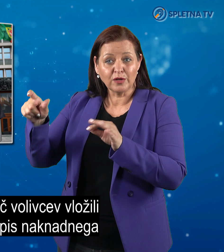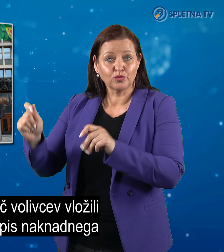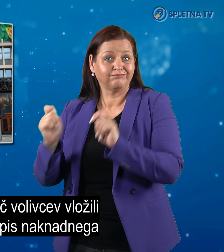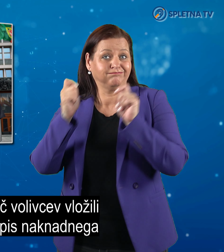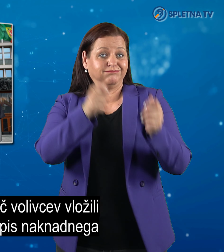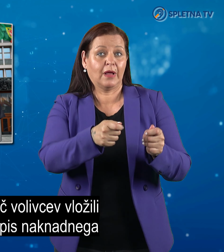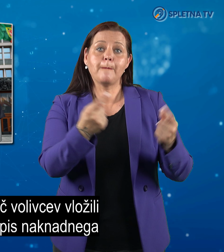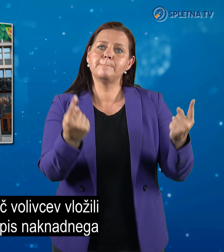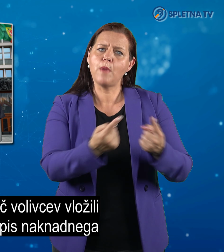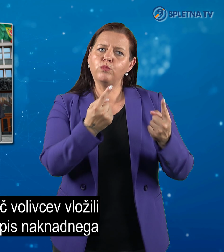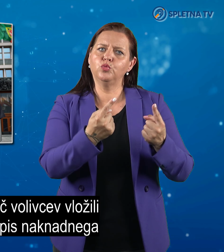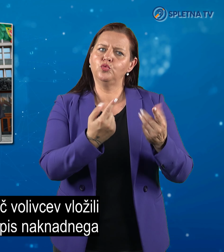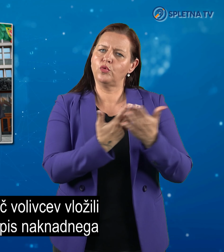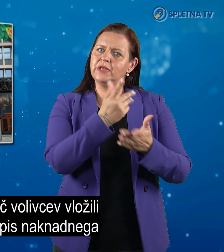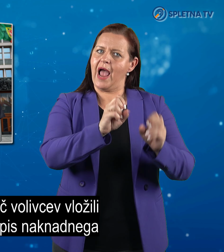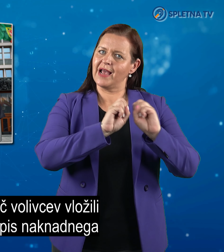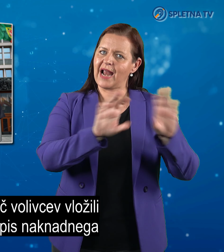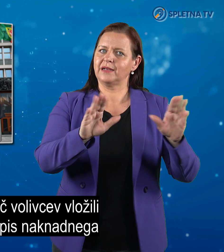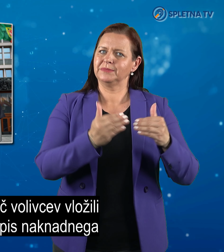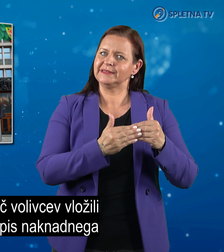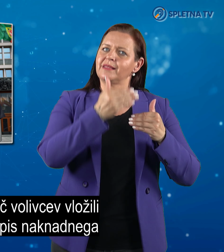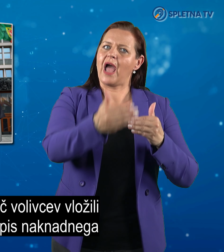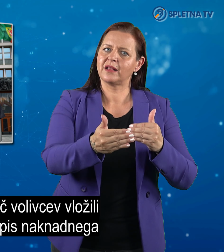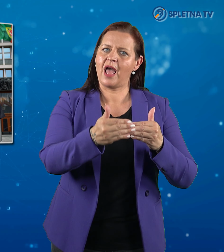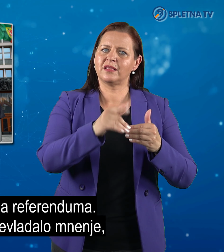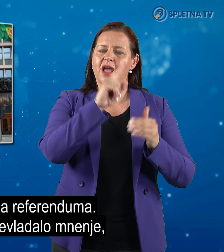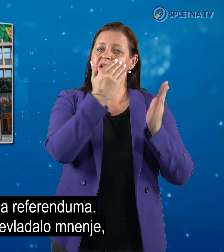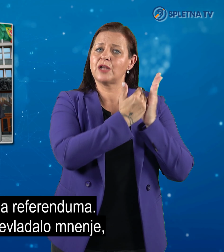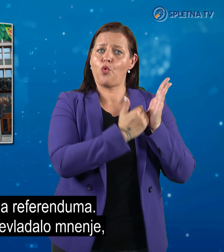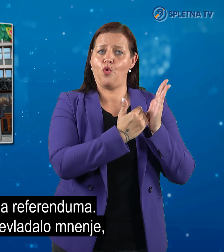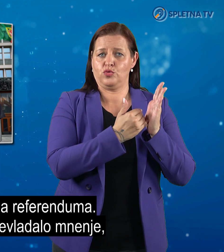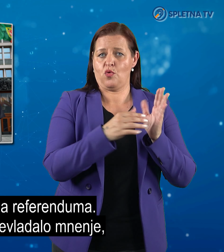za razpis naknadnega zakonodajnega referenduma.